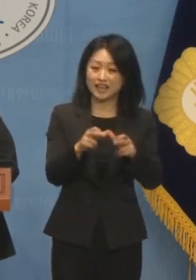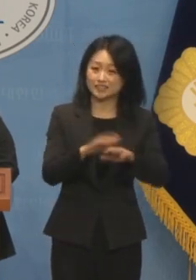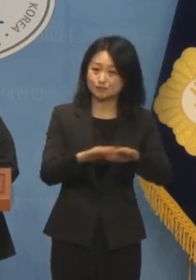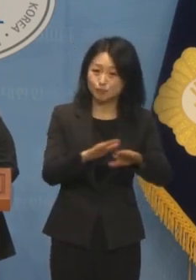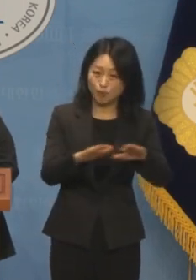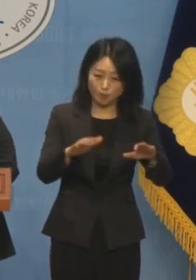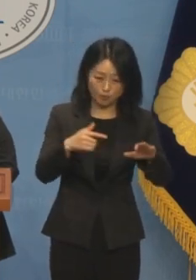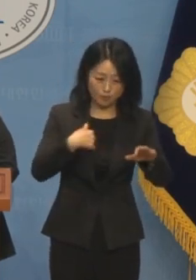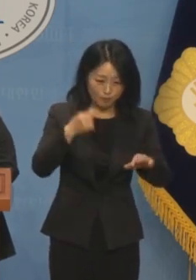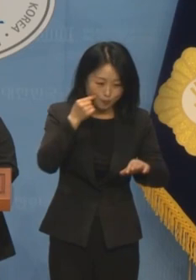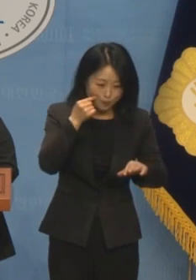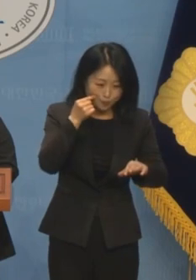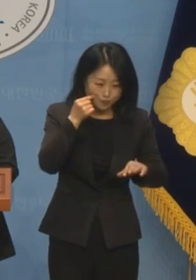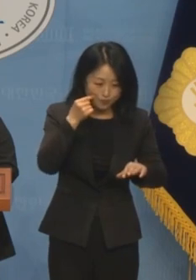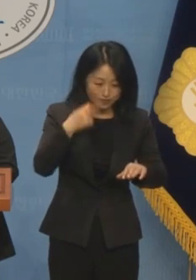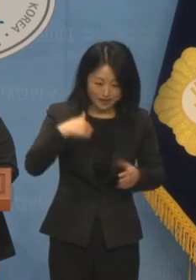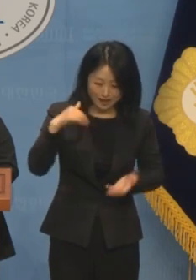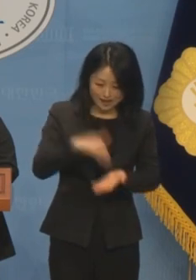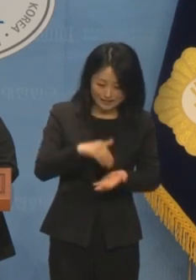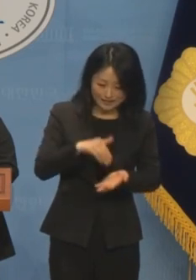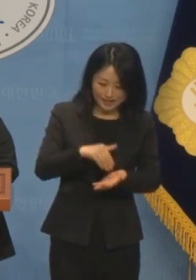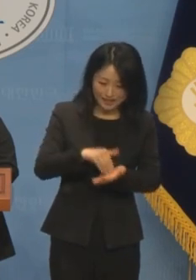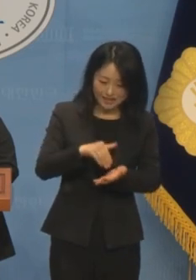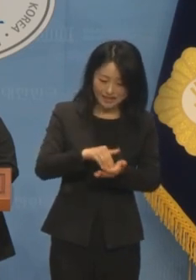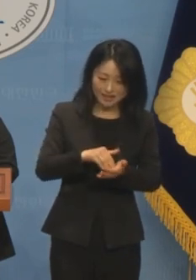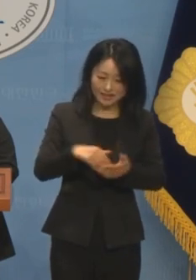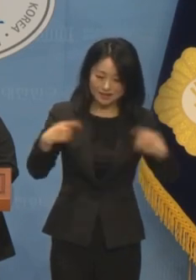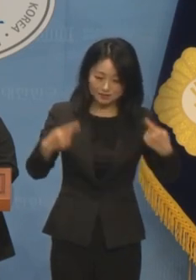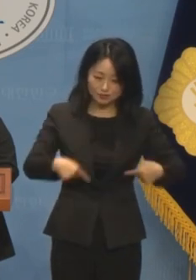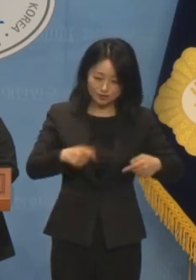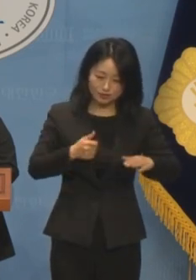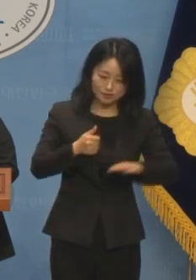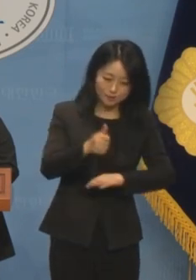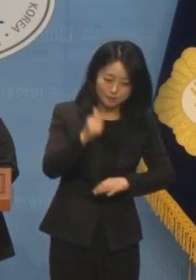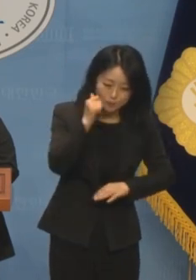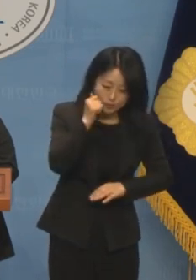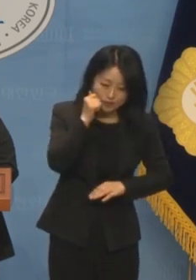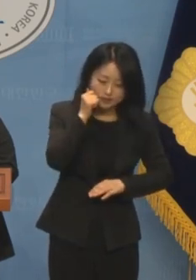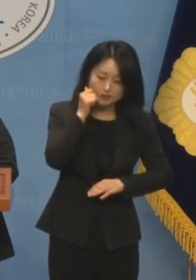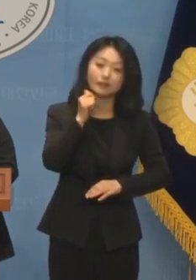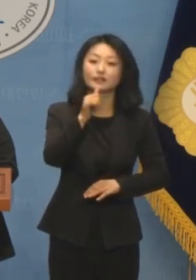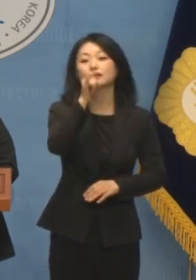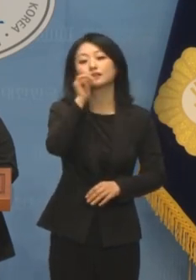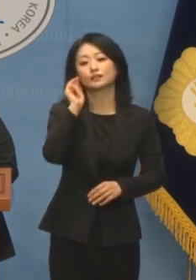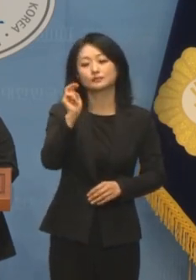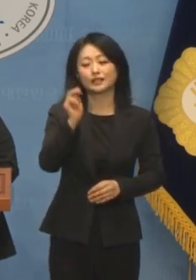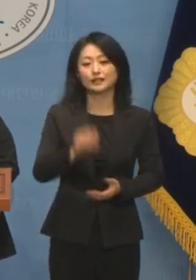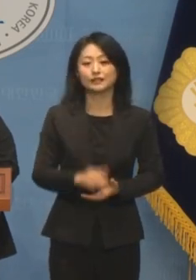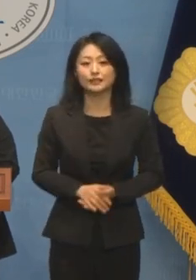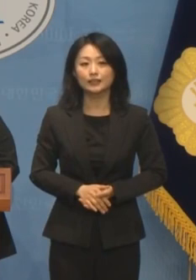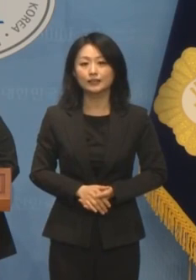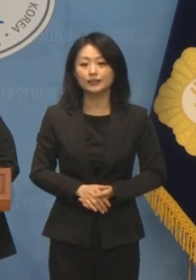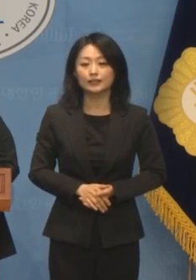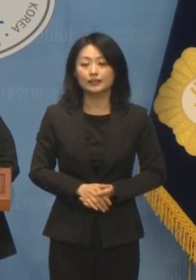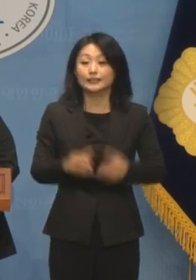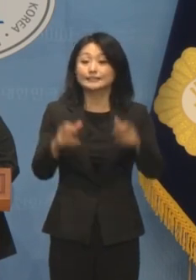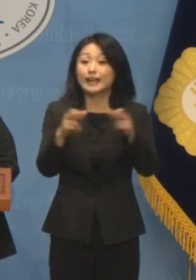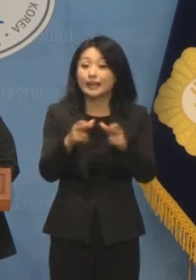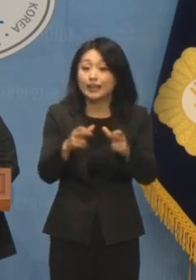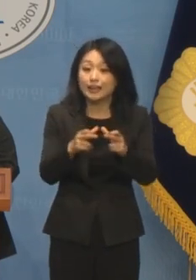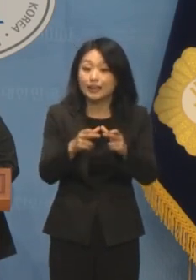자기 모습을 한탄하며 오늘도 문 밖으로 나오는 것을 망설일 것입니다.